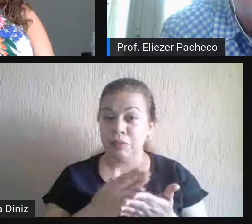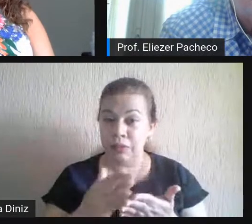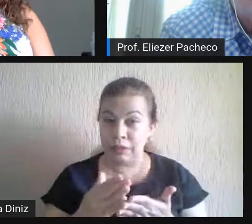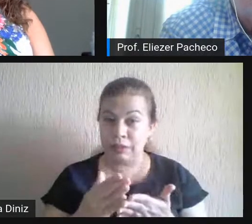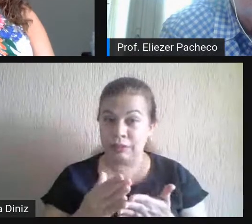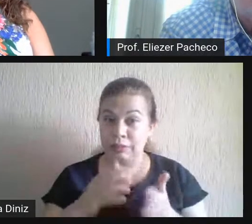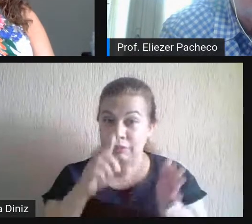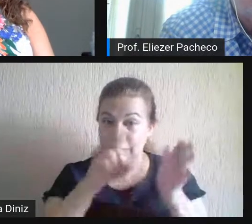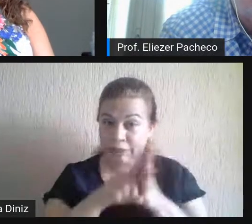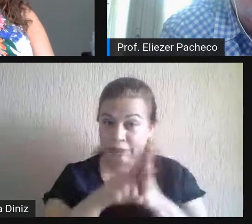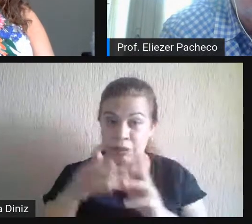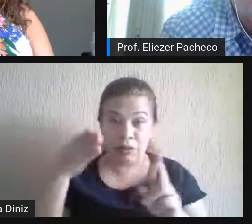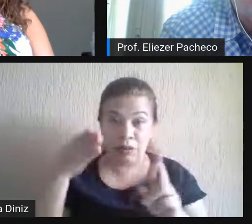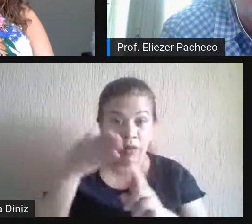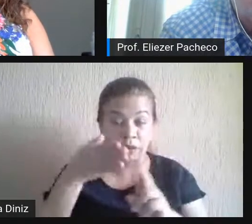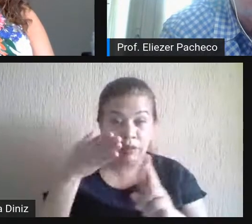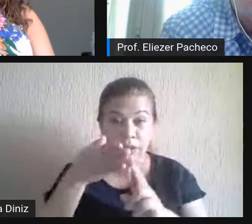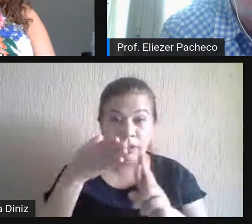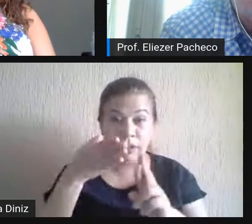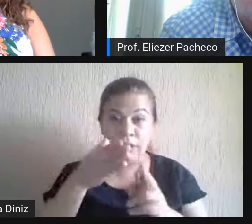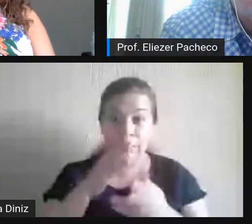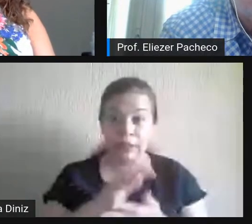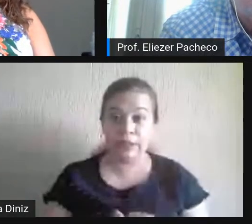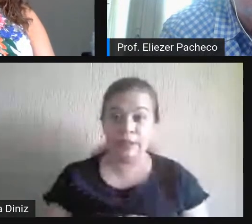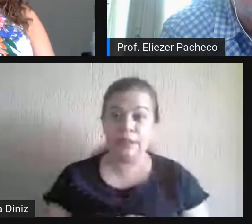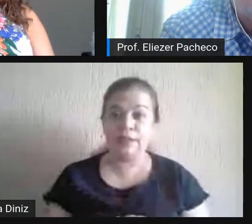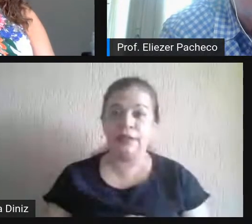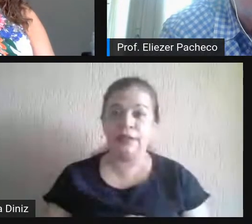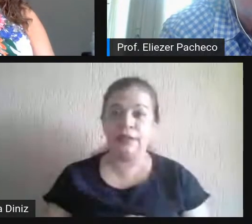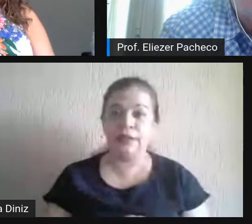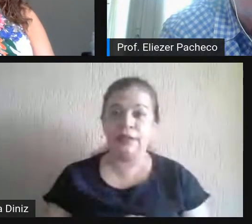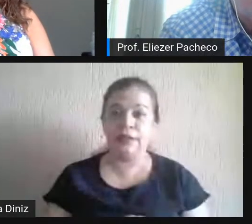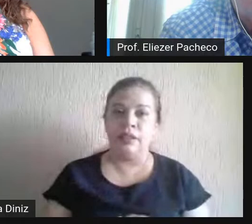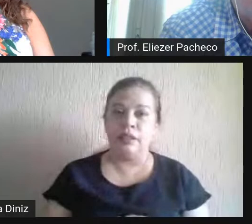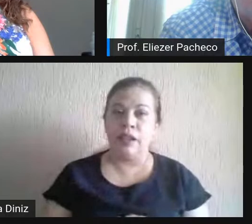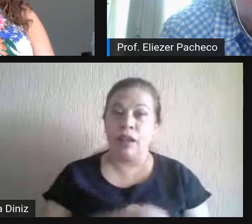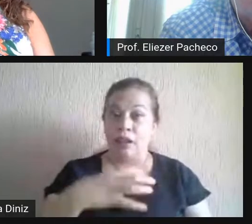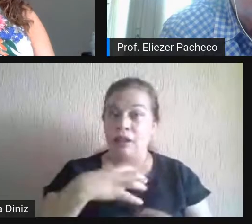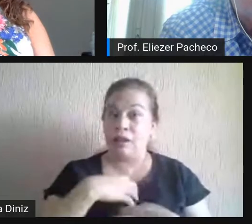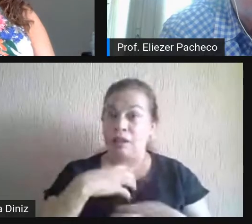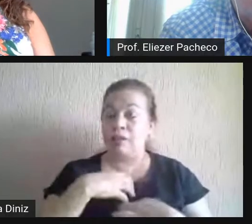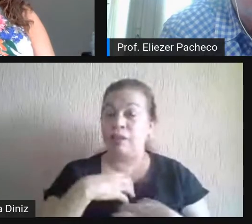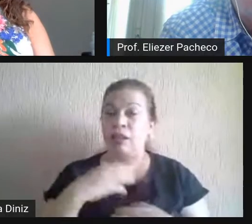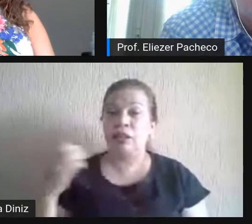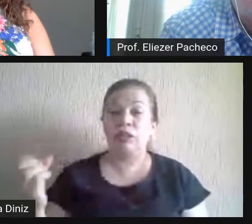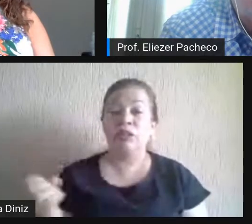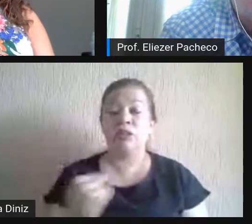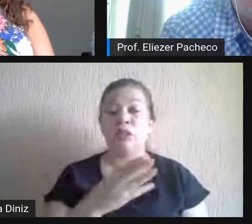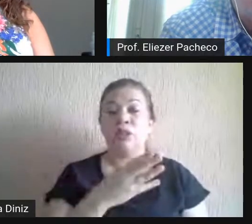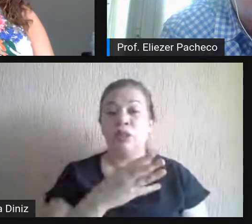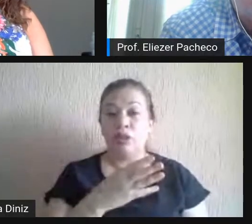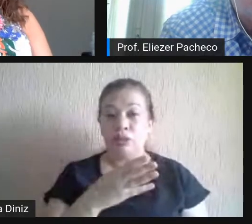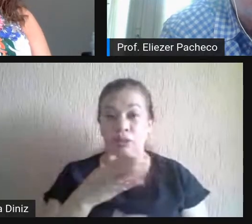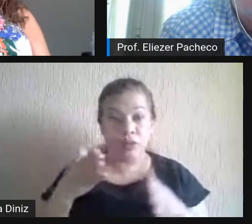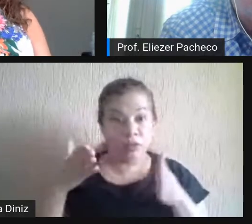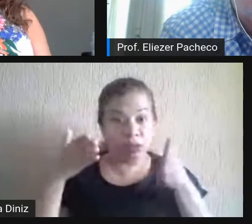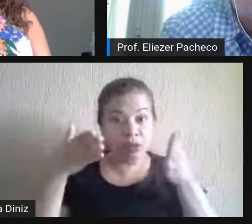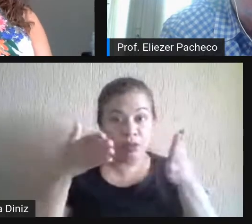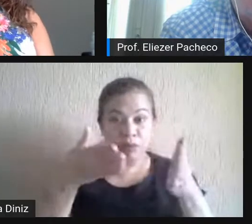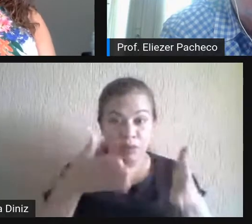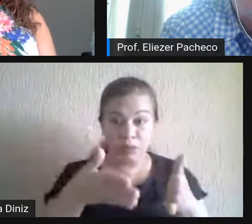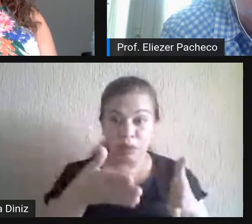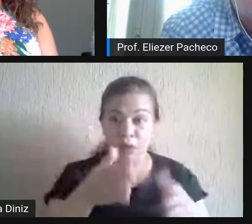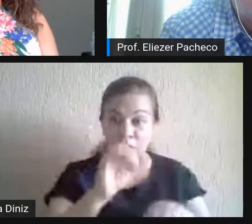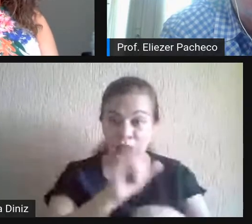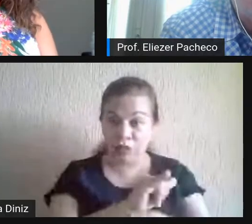perguntas referentes ao impacto das novas diretrizes curriculares da educação profissional e